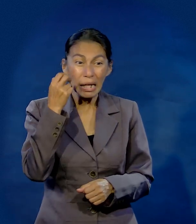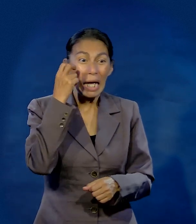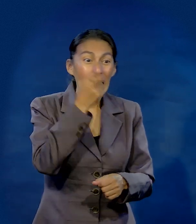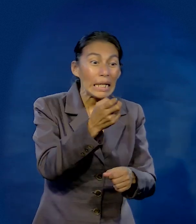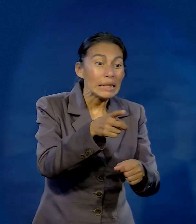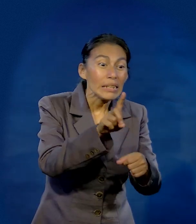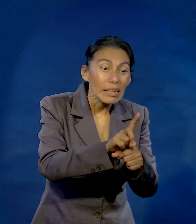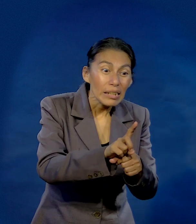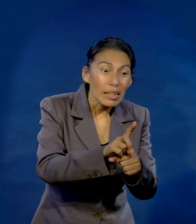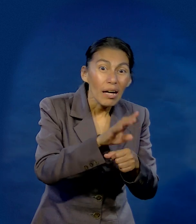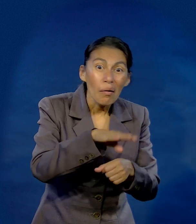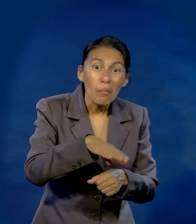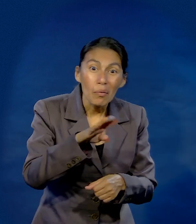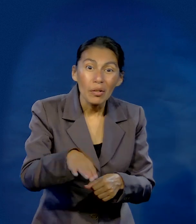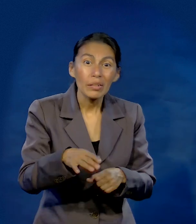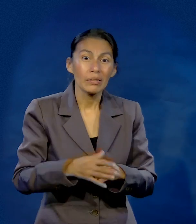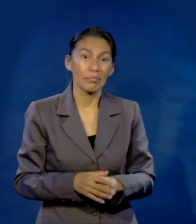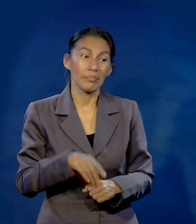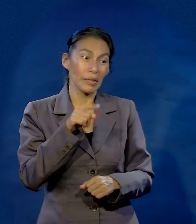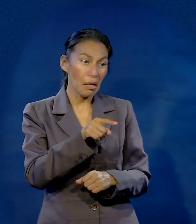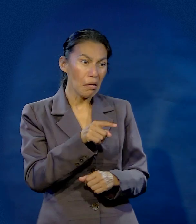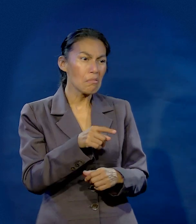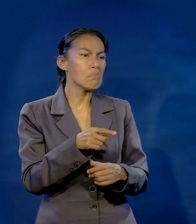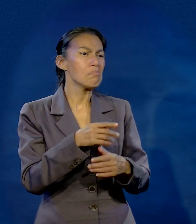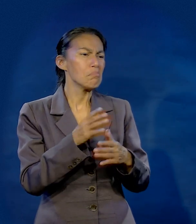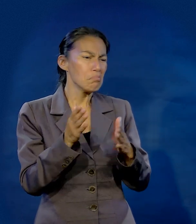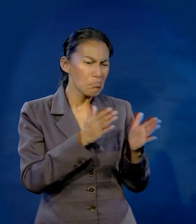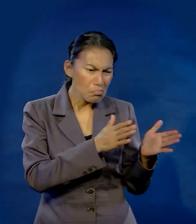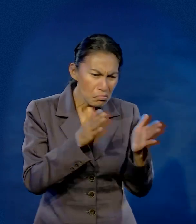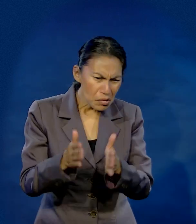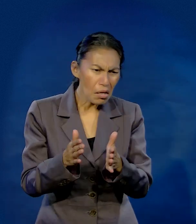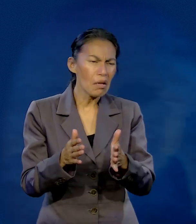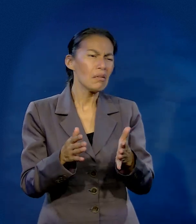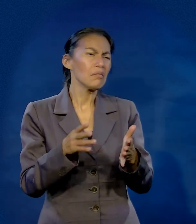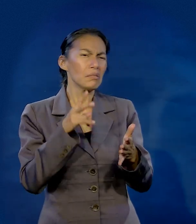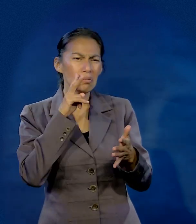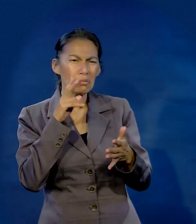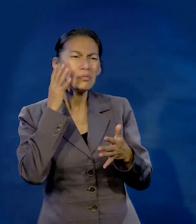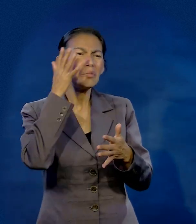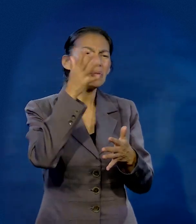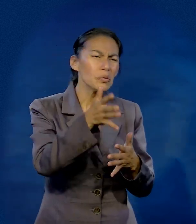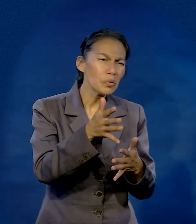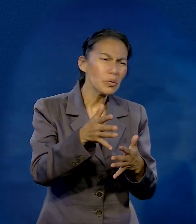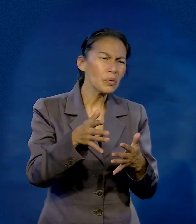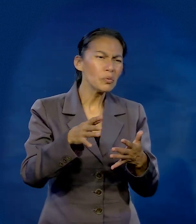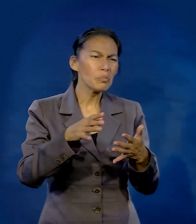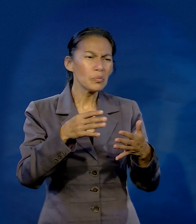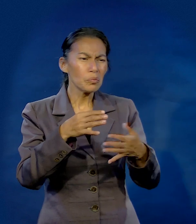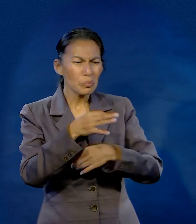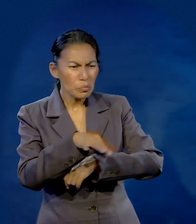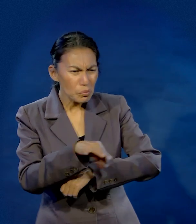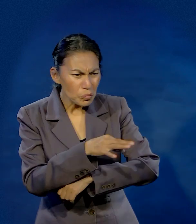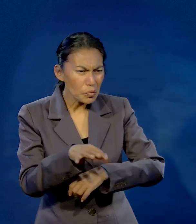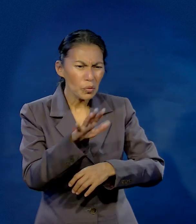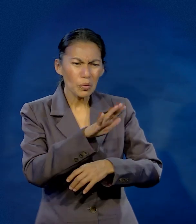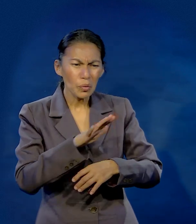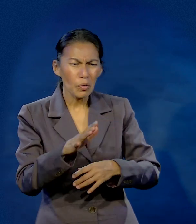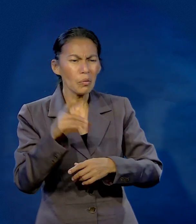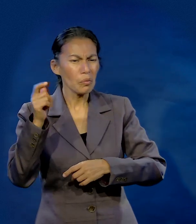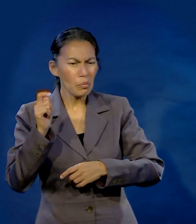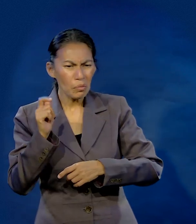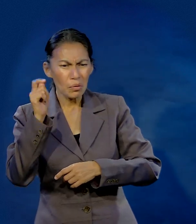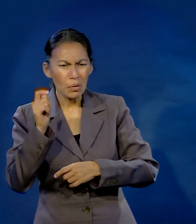sabe y el insensato no entiende esto el Señor Jesús dice de este hombre la historia